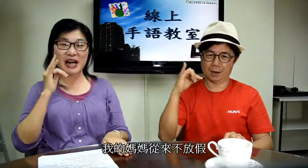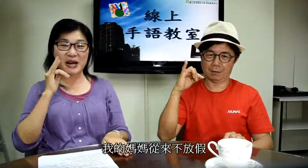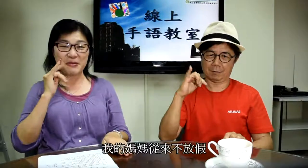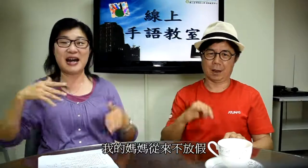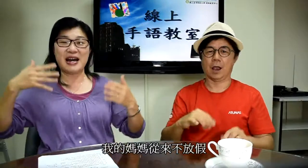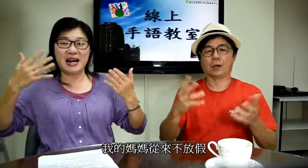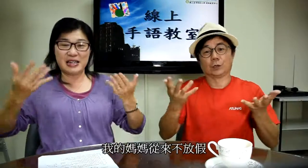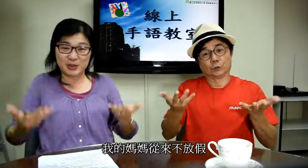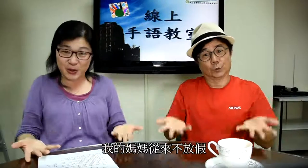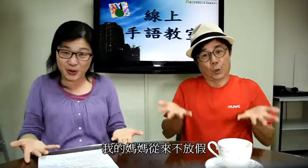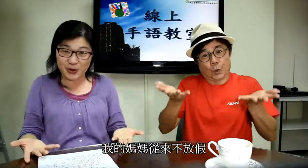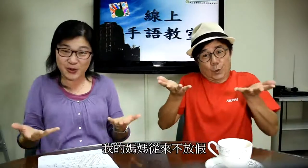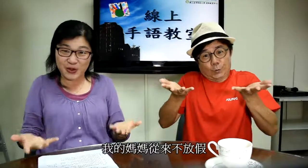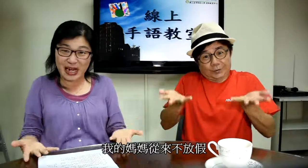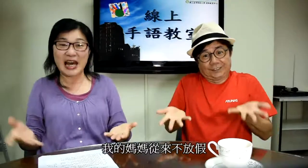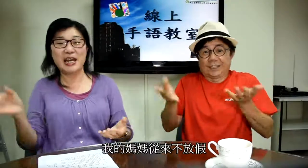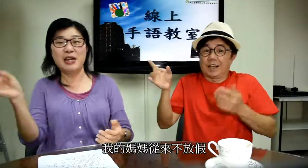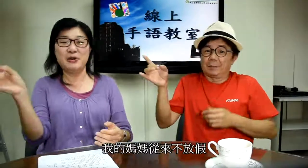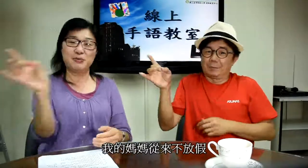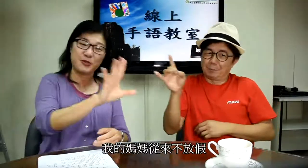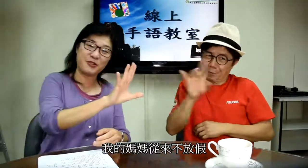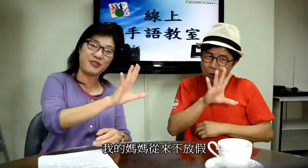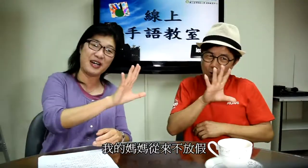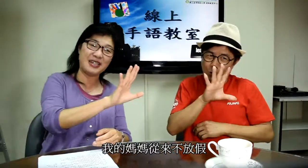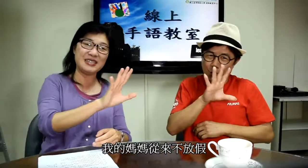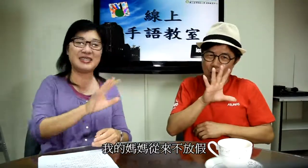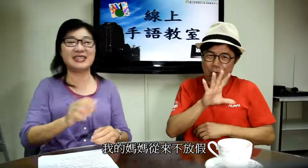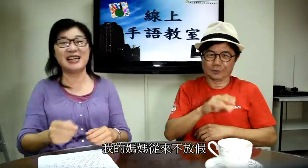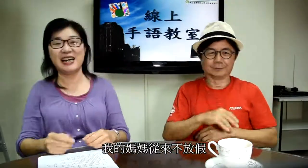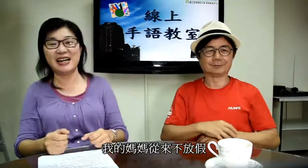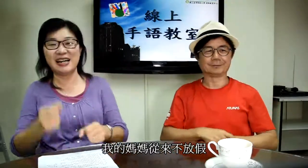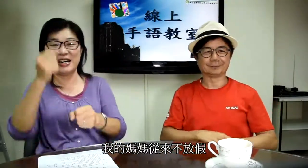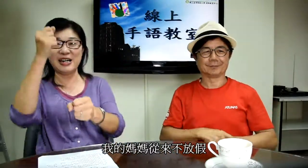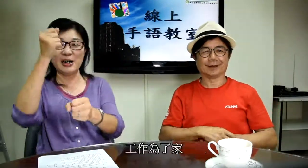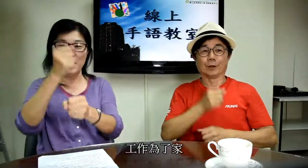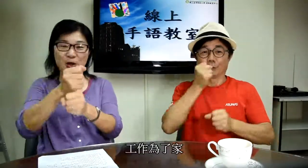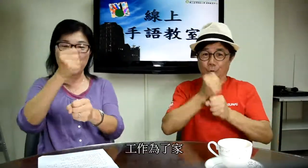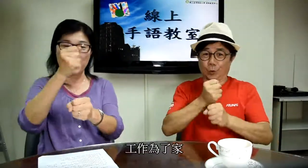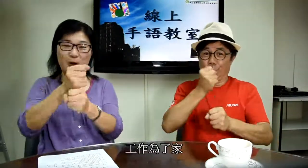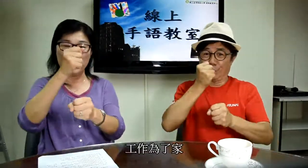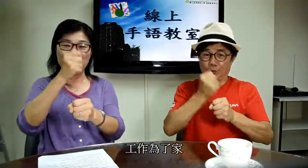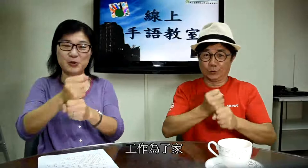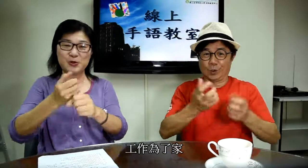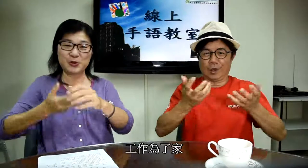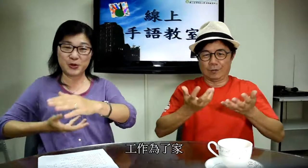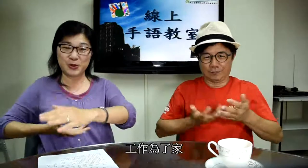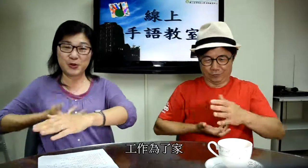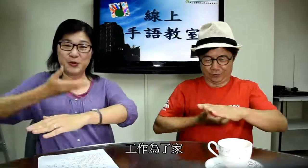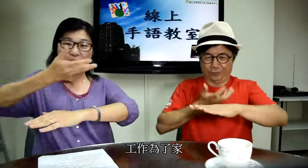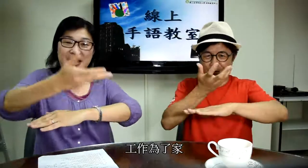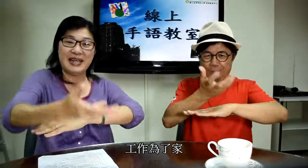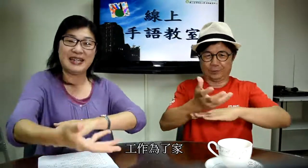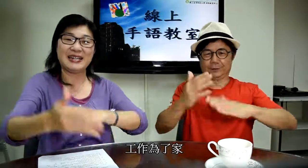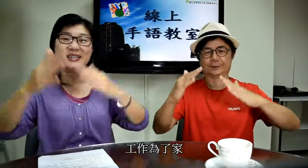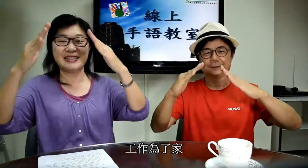妈从来不放假，工作为了